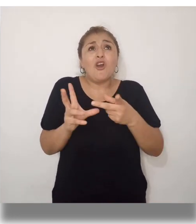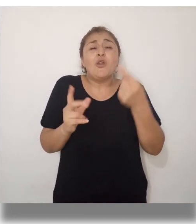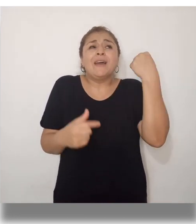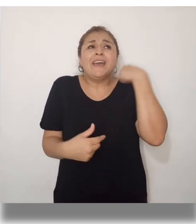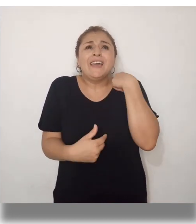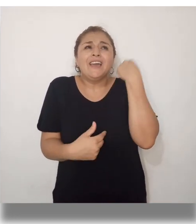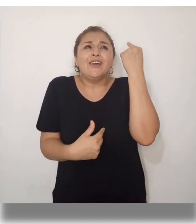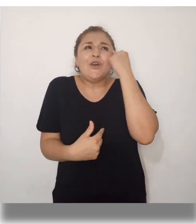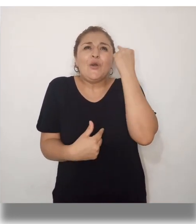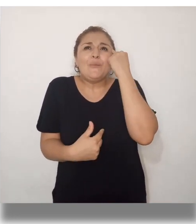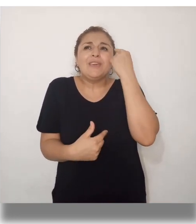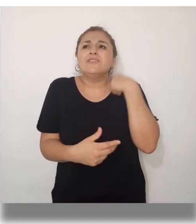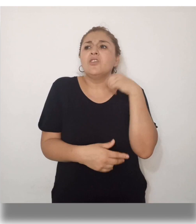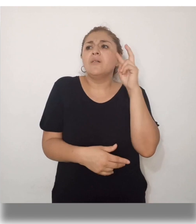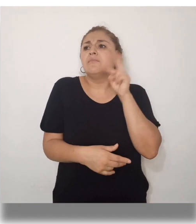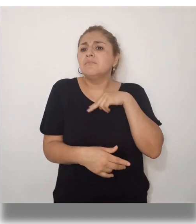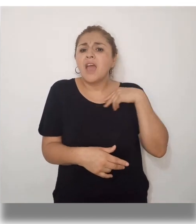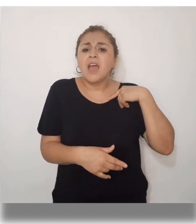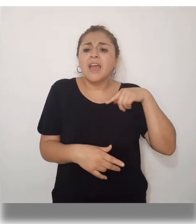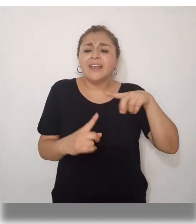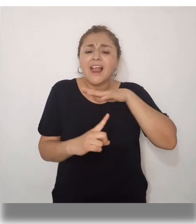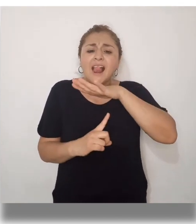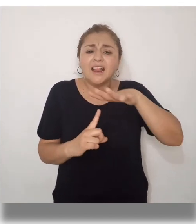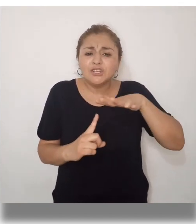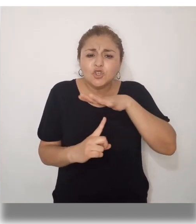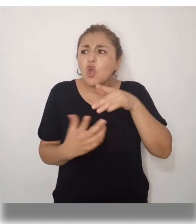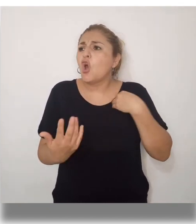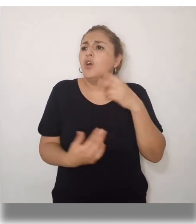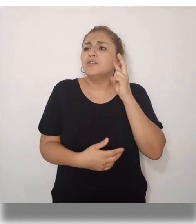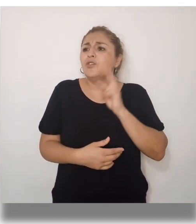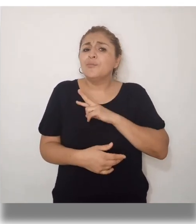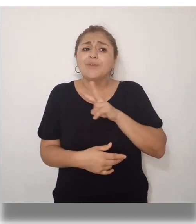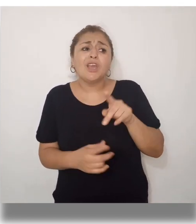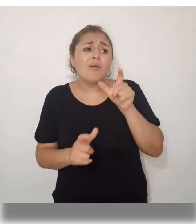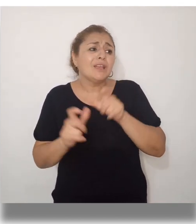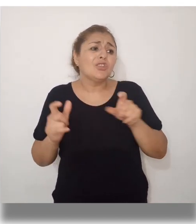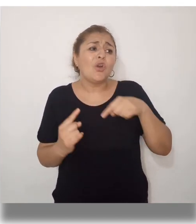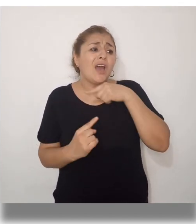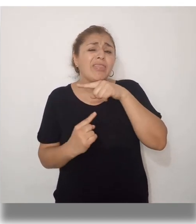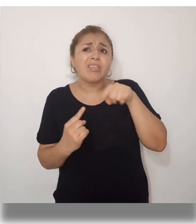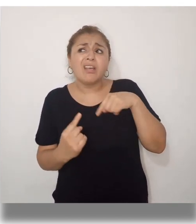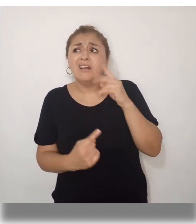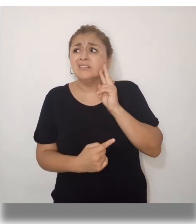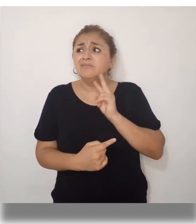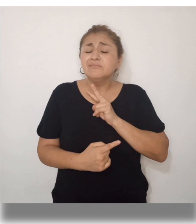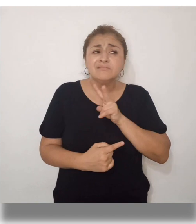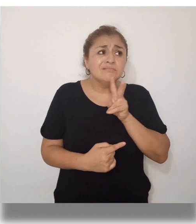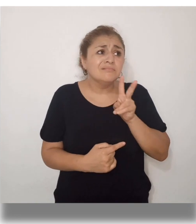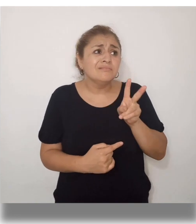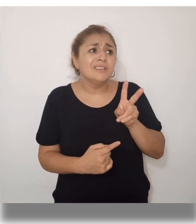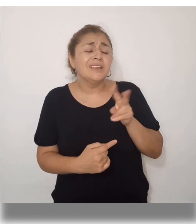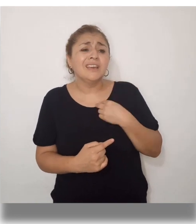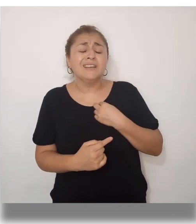lo que pasa en mi entorno en las personas que me rodean cuando